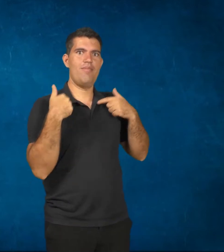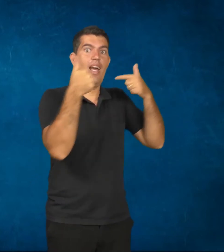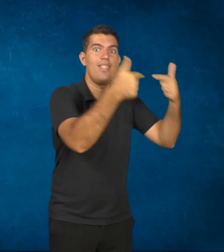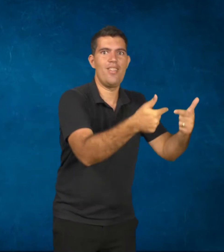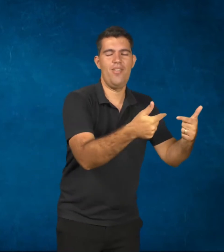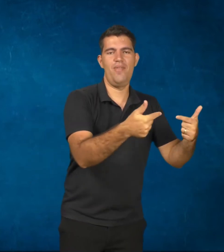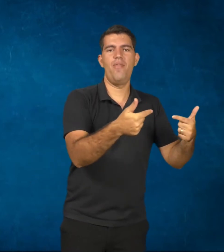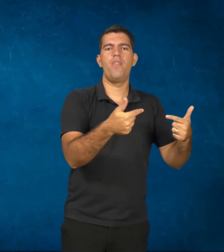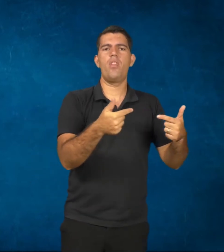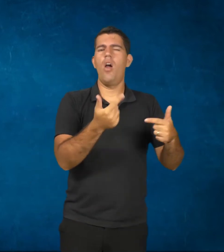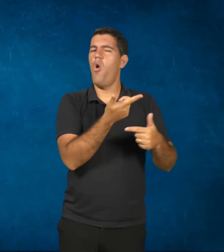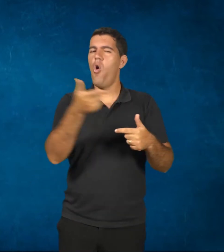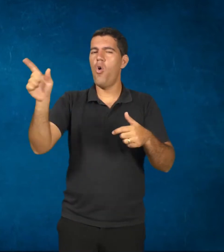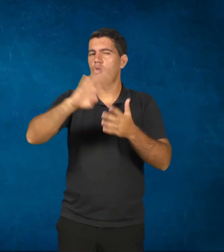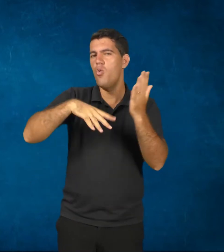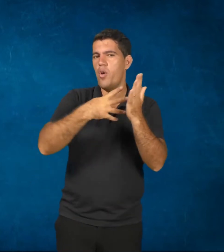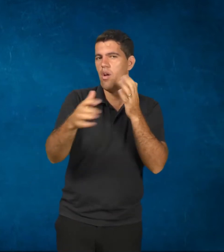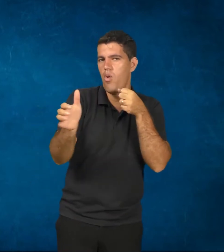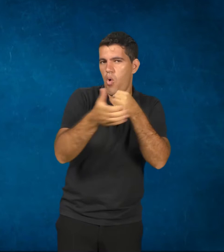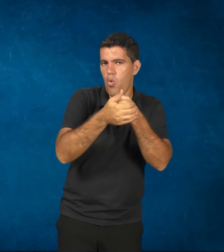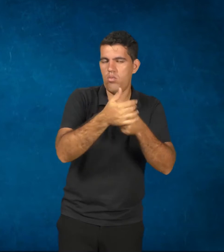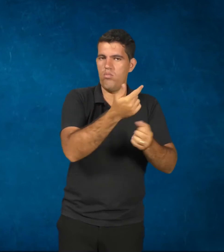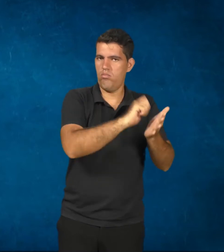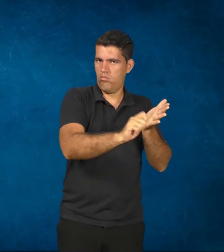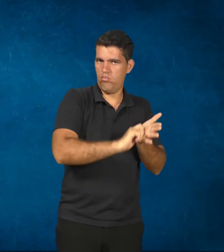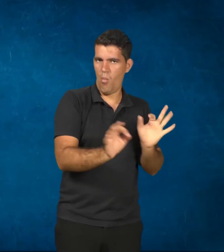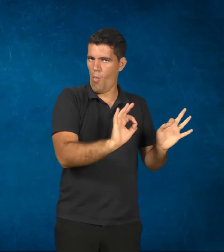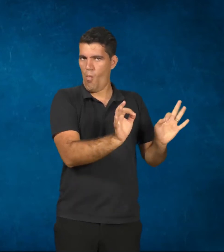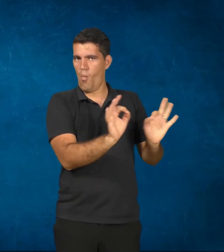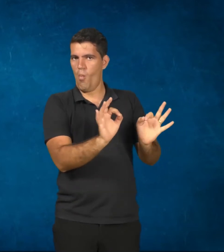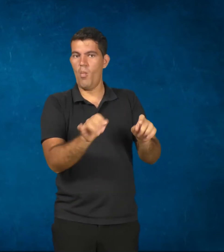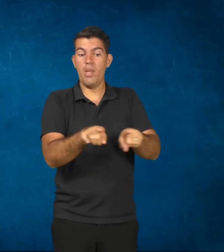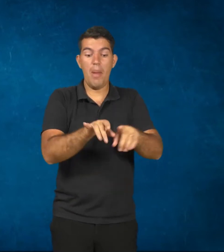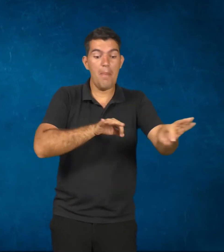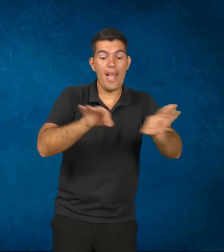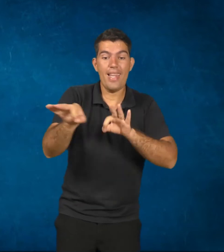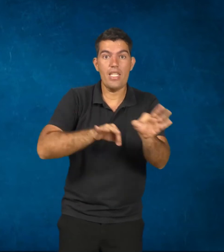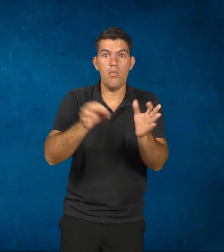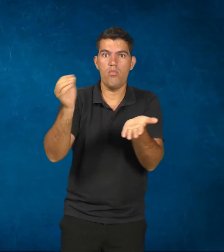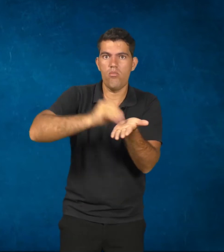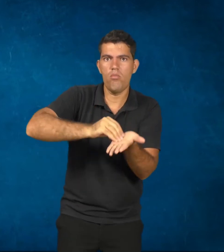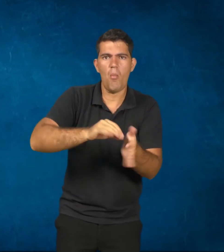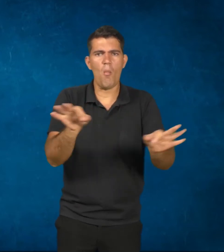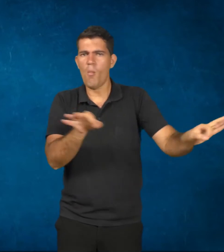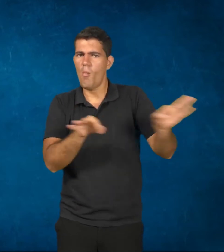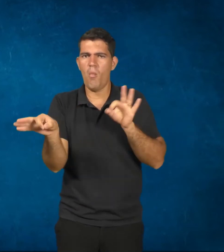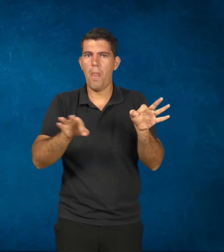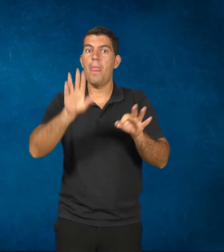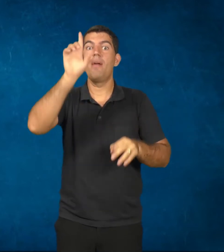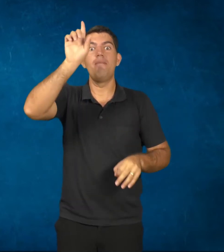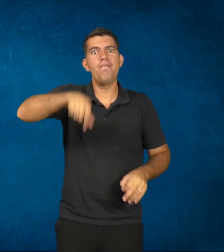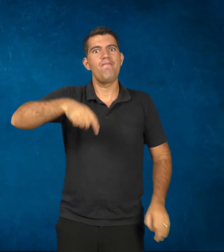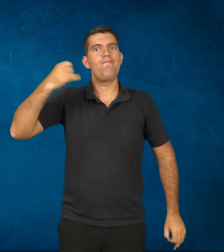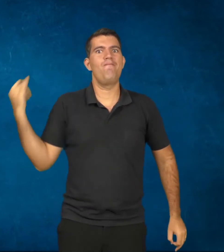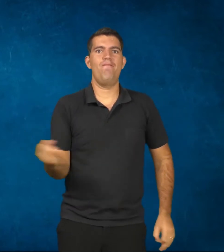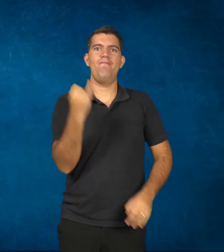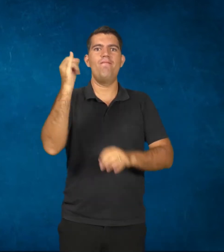currículo oculto não está prescrito, não aparece no planejamento, mas constitui um importante fator de